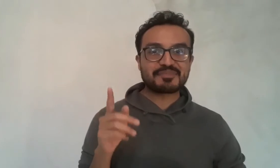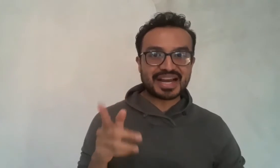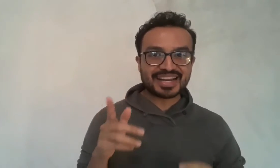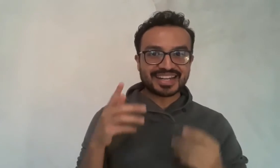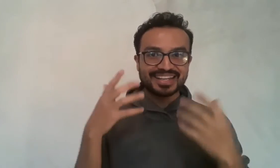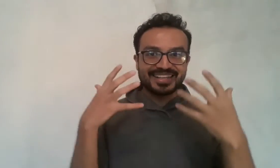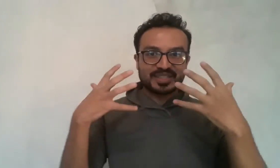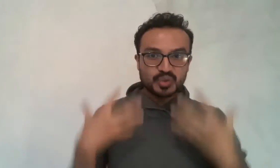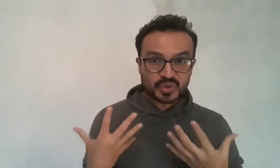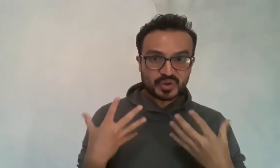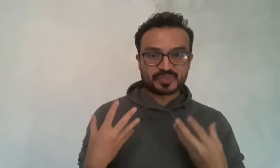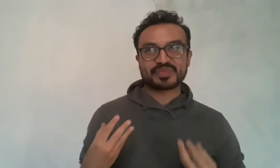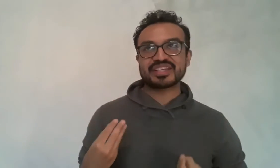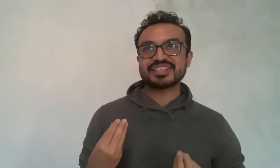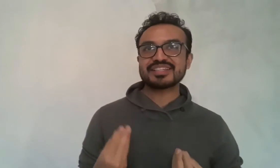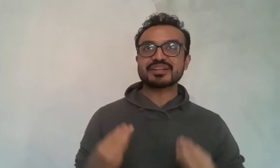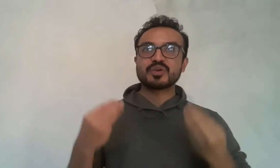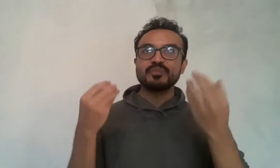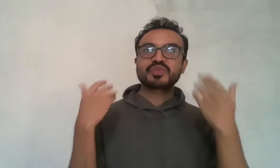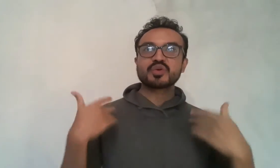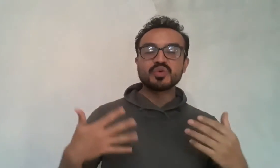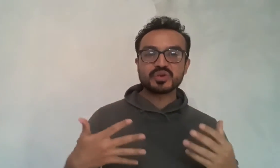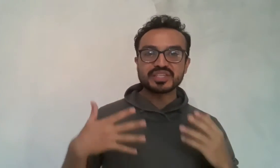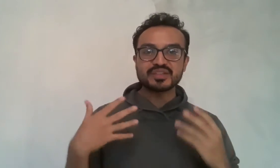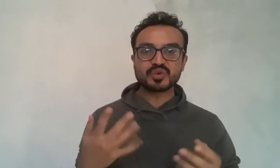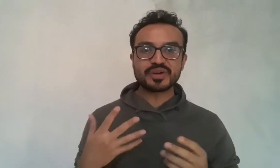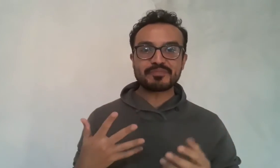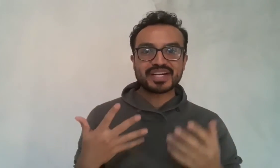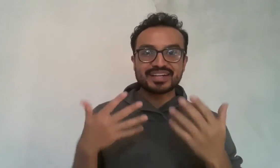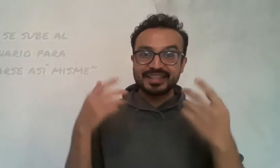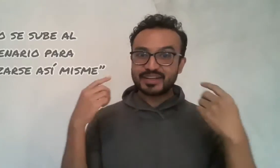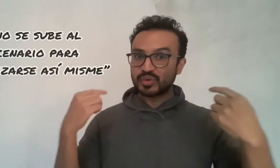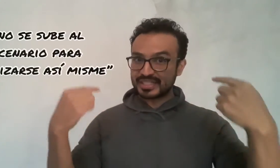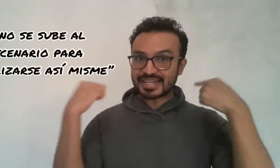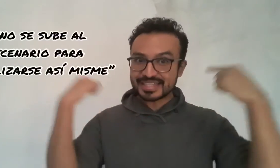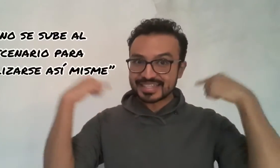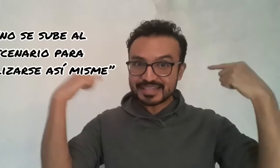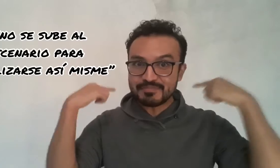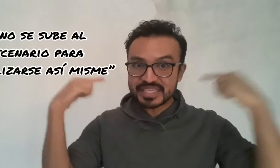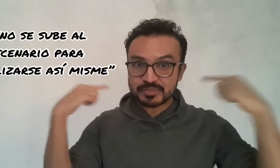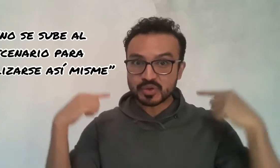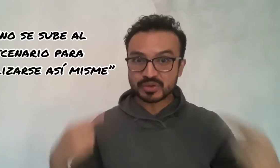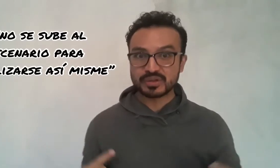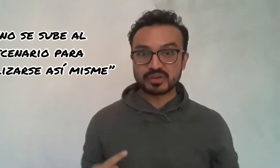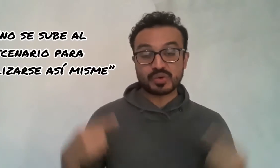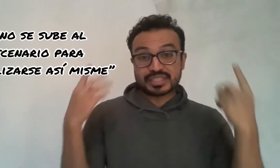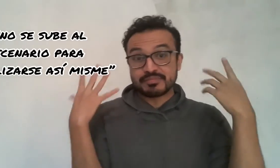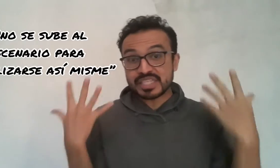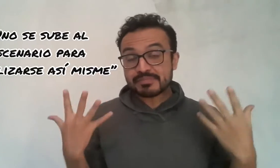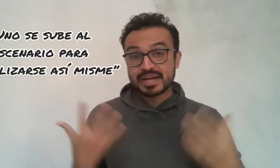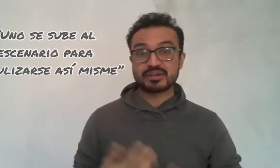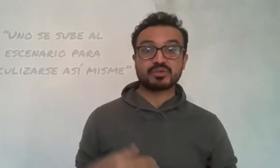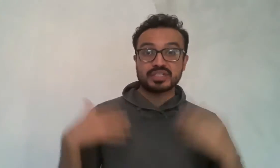mal es uno. Es decir, uno se sube para ridiculizarse a sí mismo o a sí misma o a sí